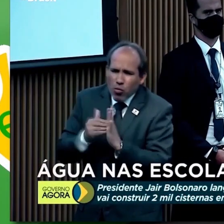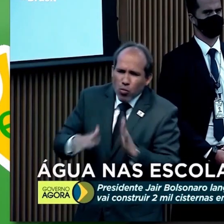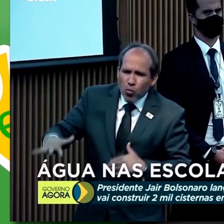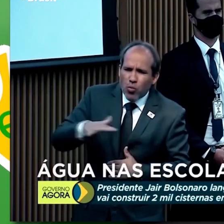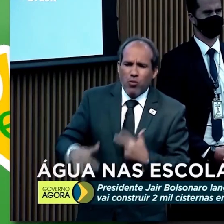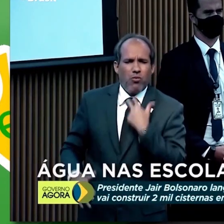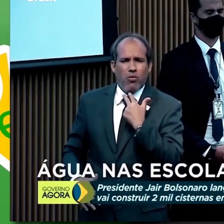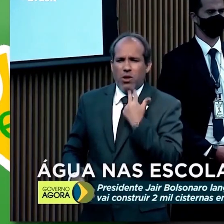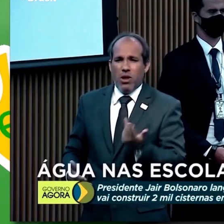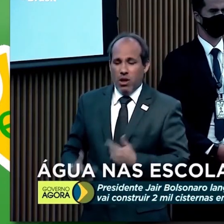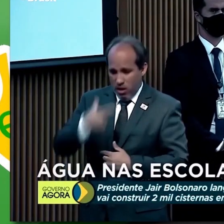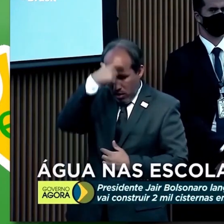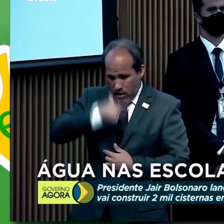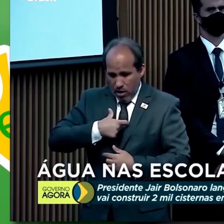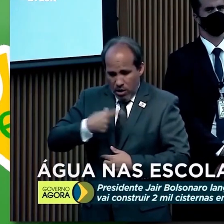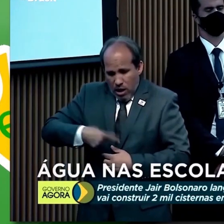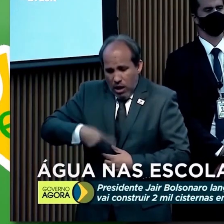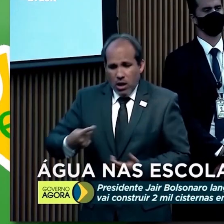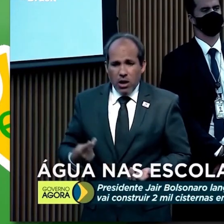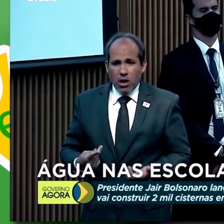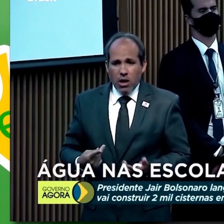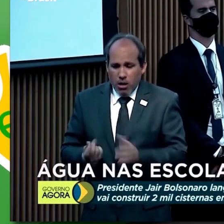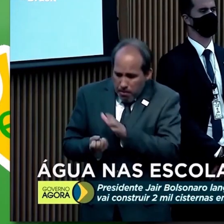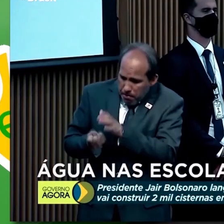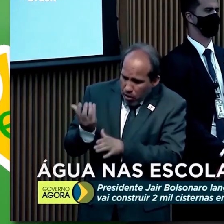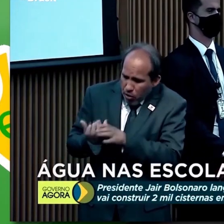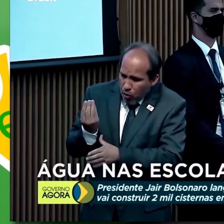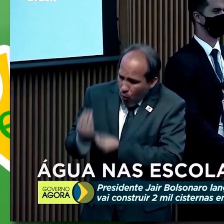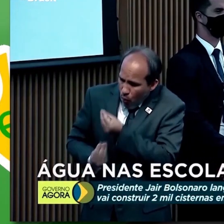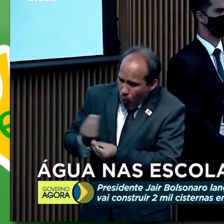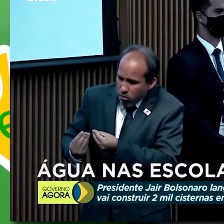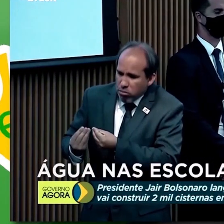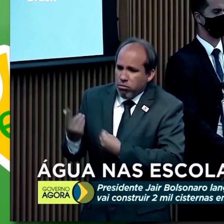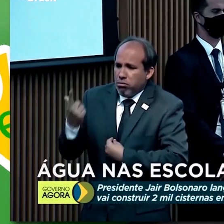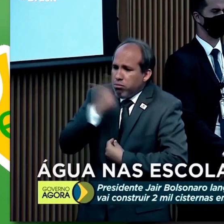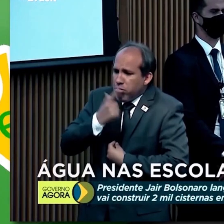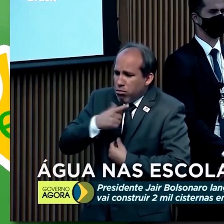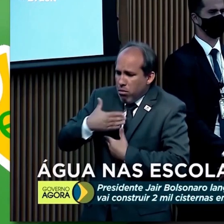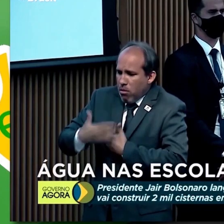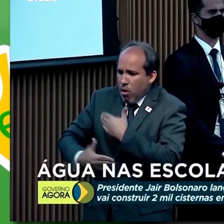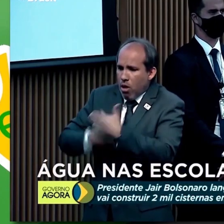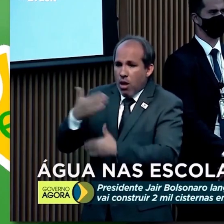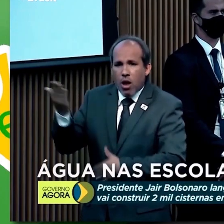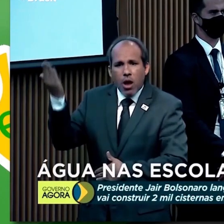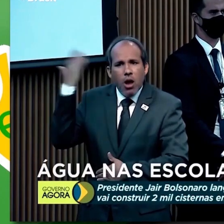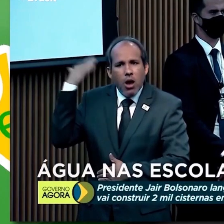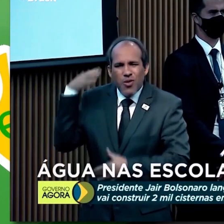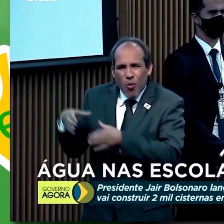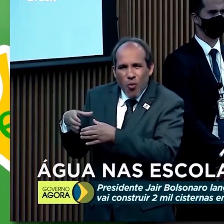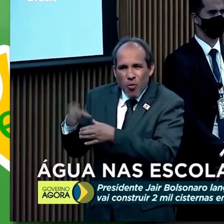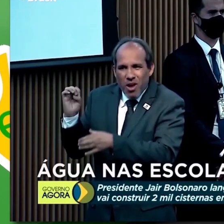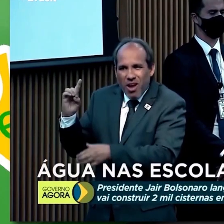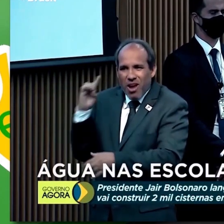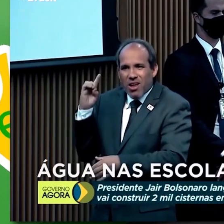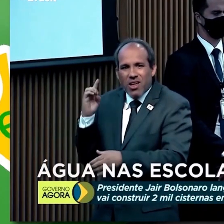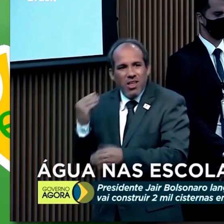somos aquilo que nós produzimos as pessoas que você quer deram água ao nordestino as